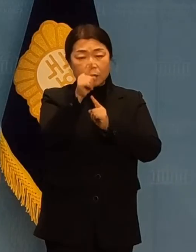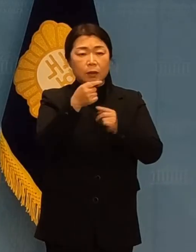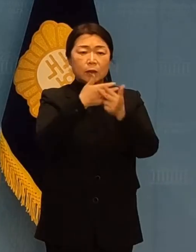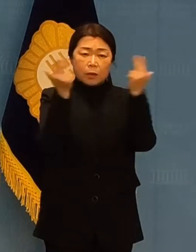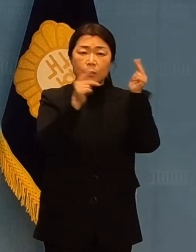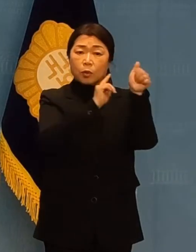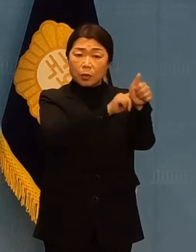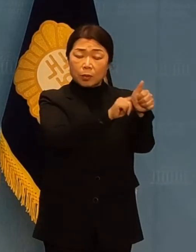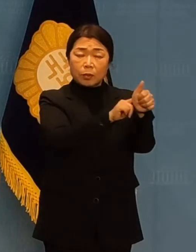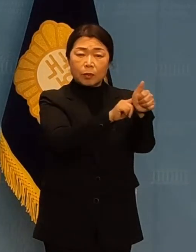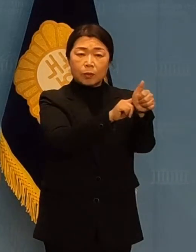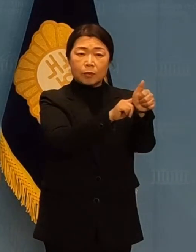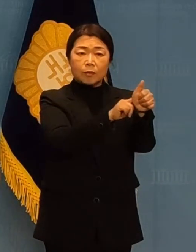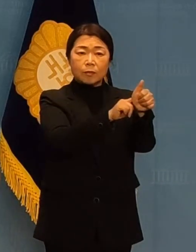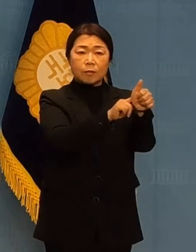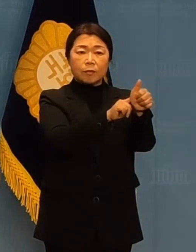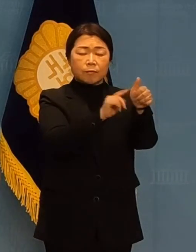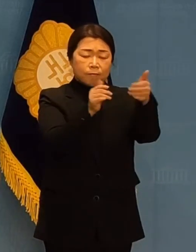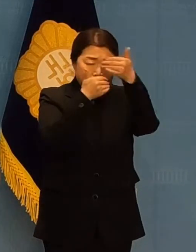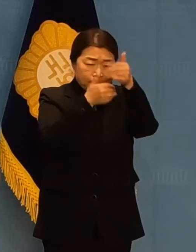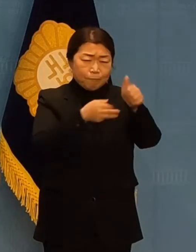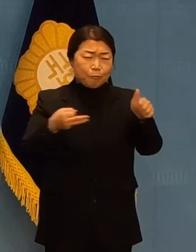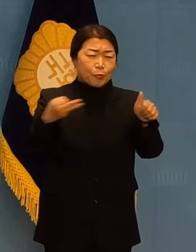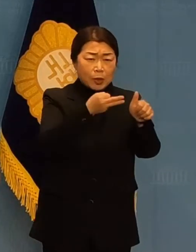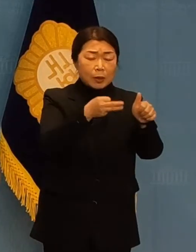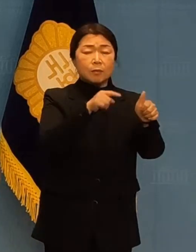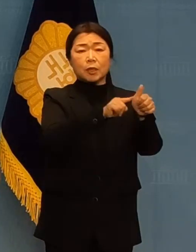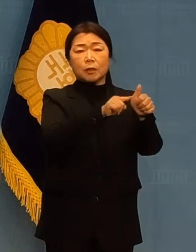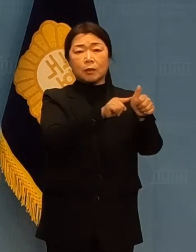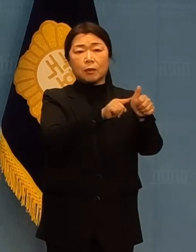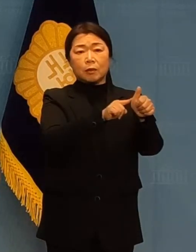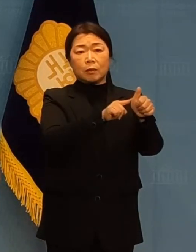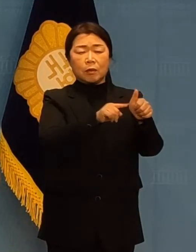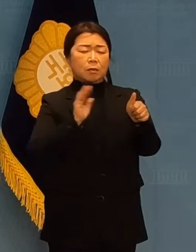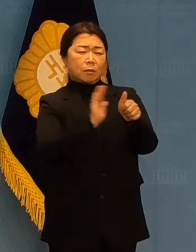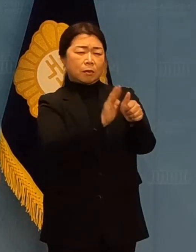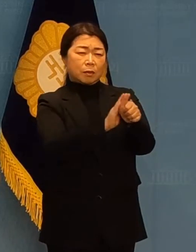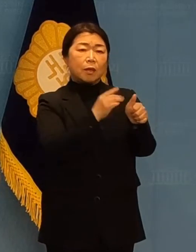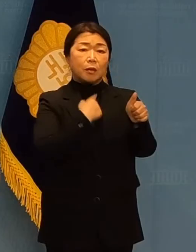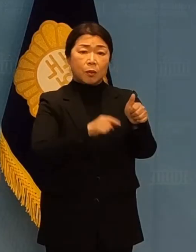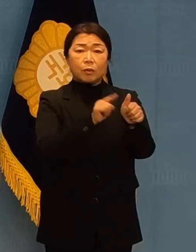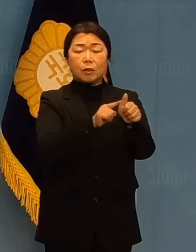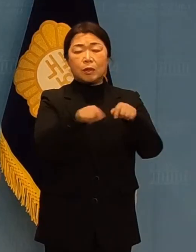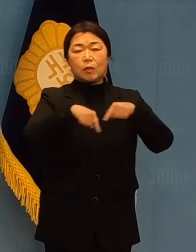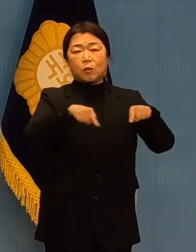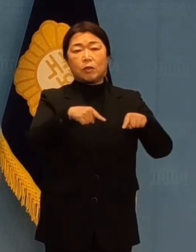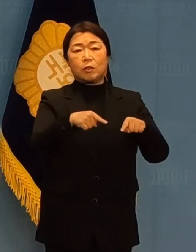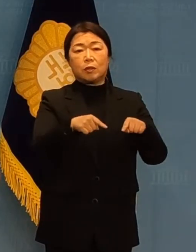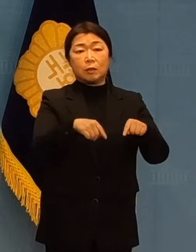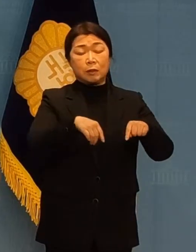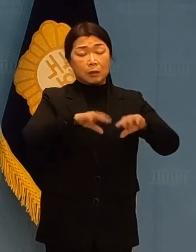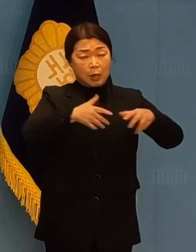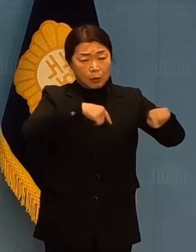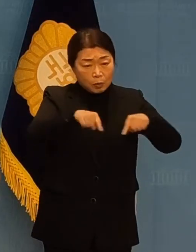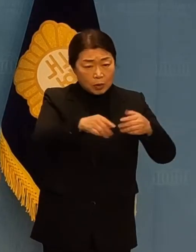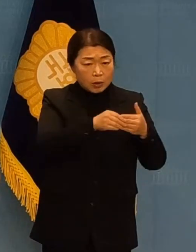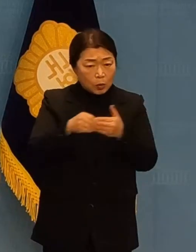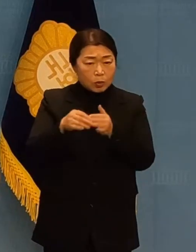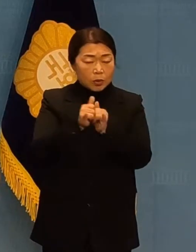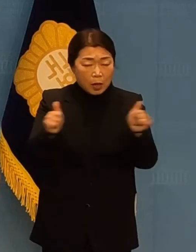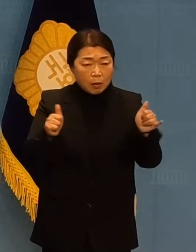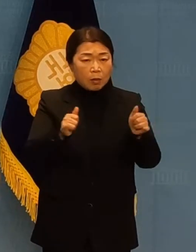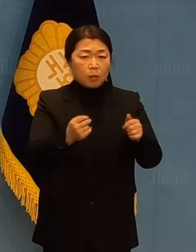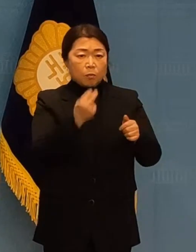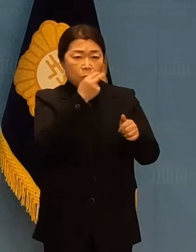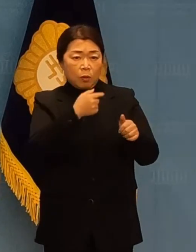이재명 대표에 대해서 수천만의 지지를 받는 그 정치인, 정치 지도자에 대한 목숨을 노린